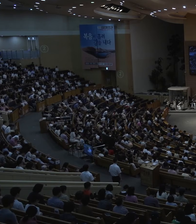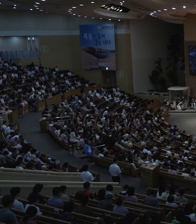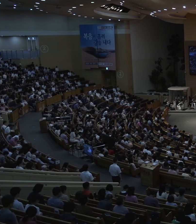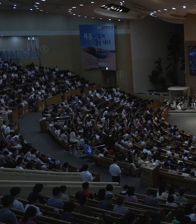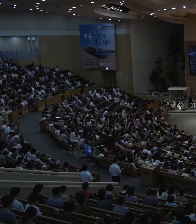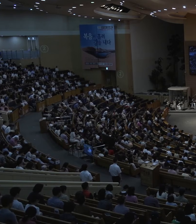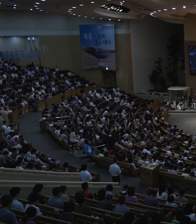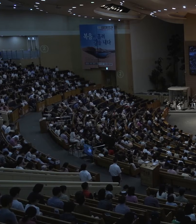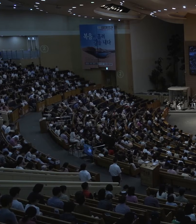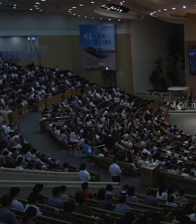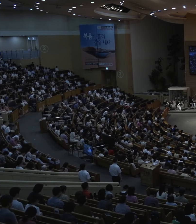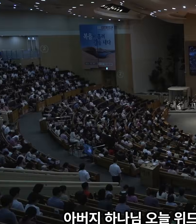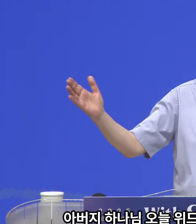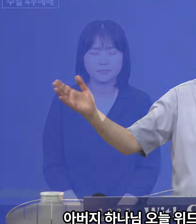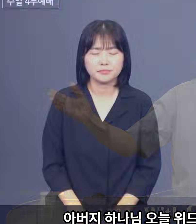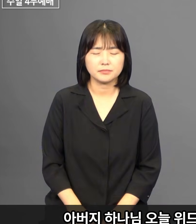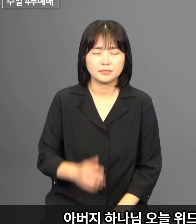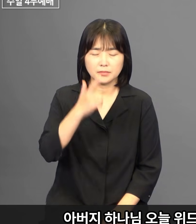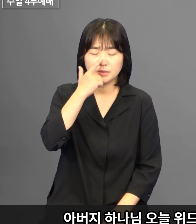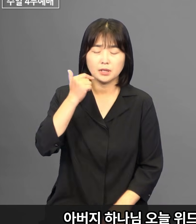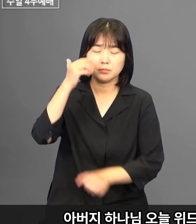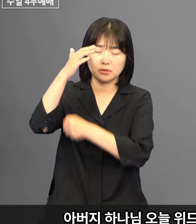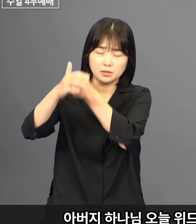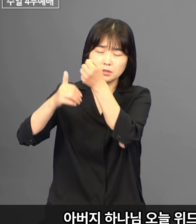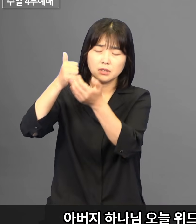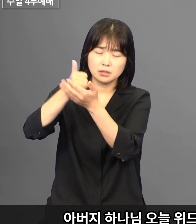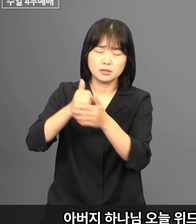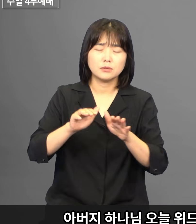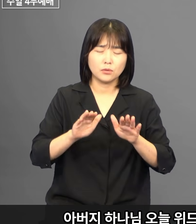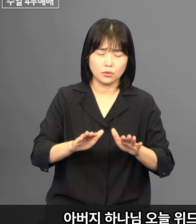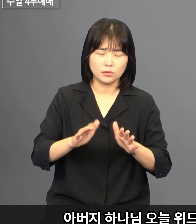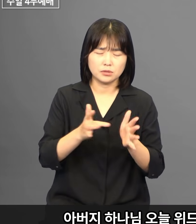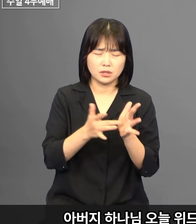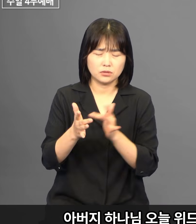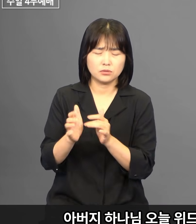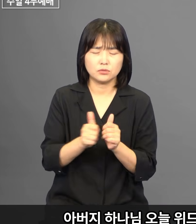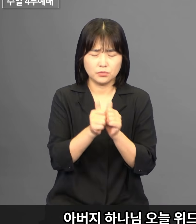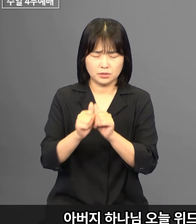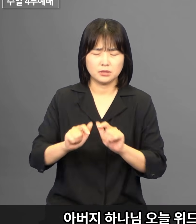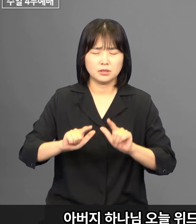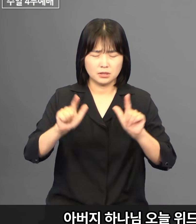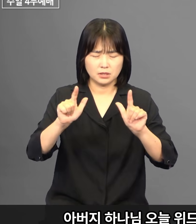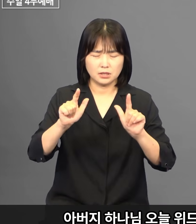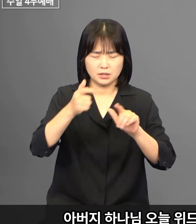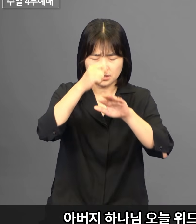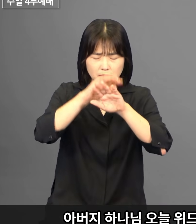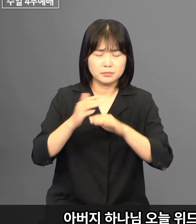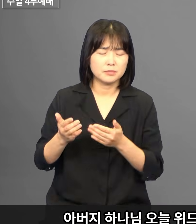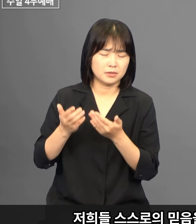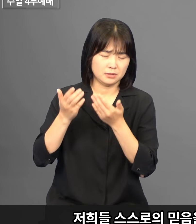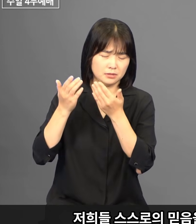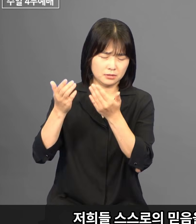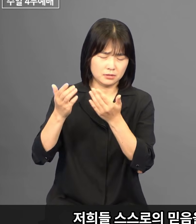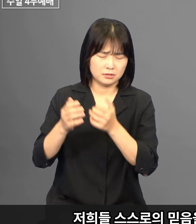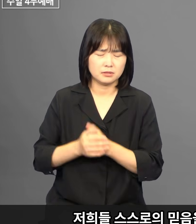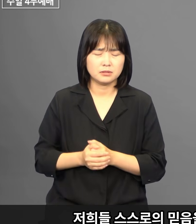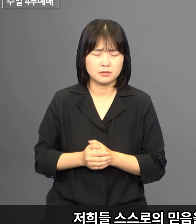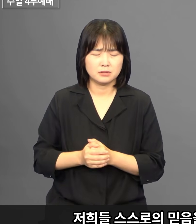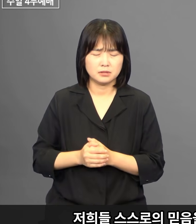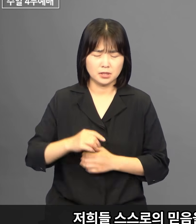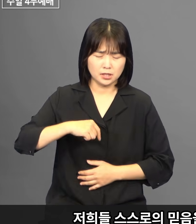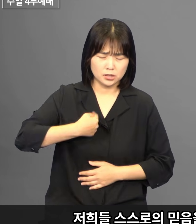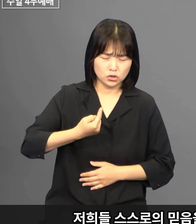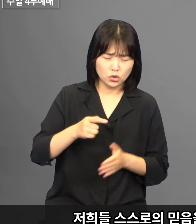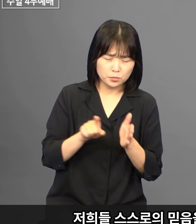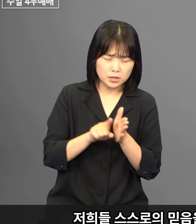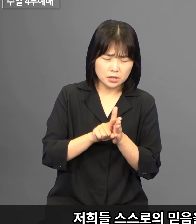간절히 소원합니다. 아버지 하나님, 오늘 위드 지저스 데이 주일 예배를 드리며 저희들 스스로의